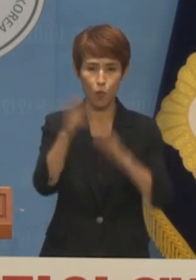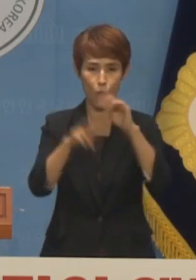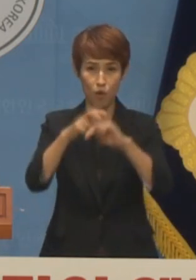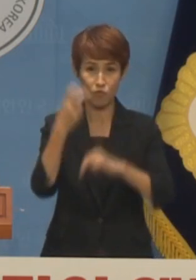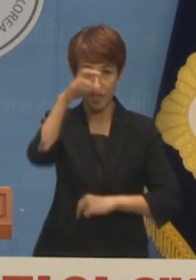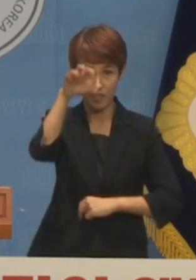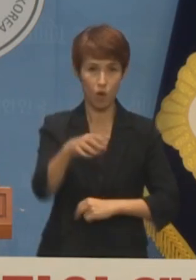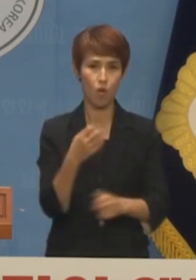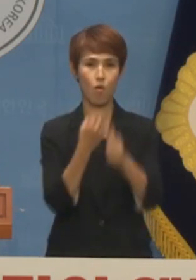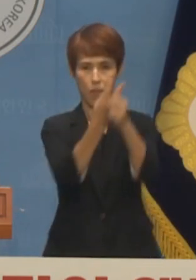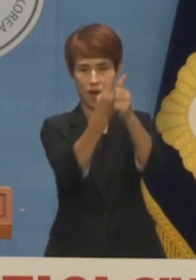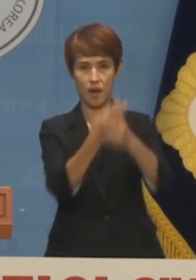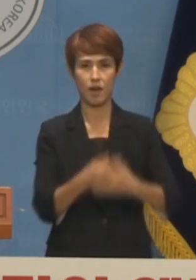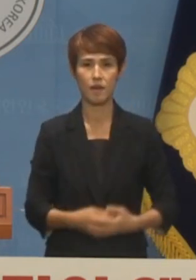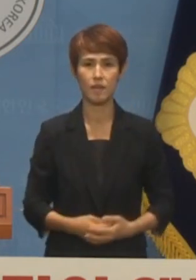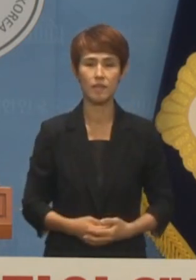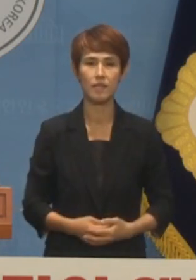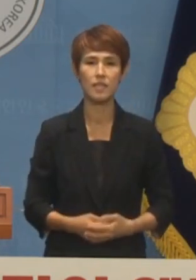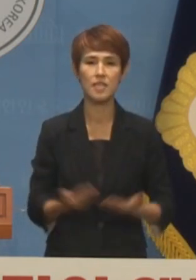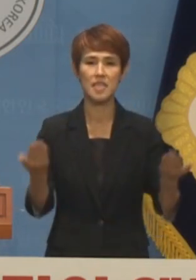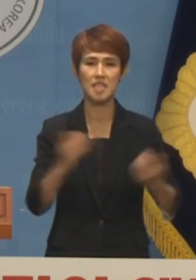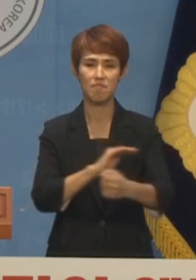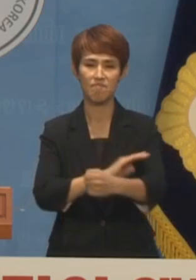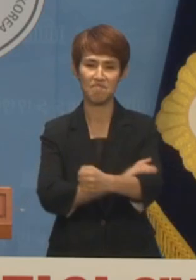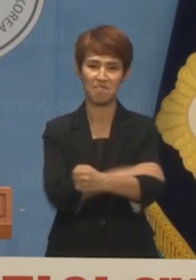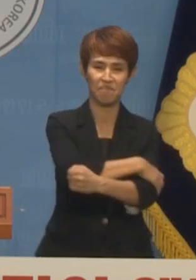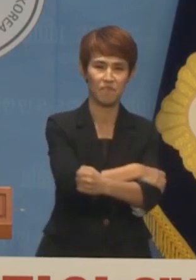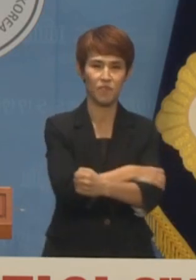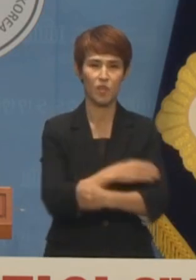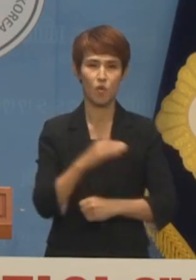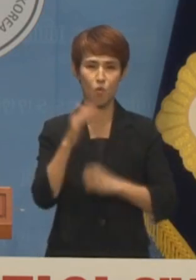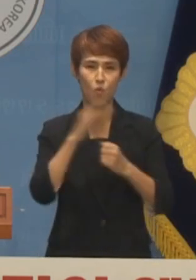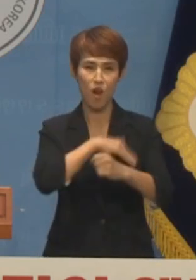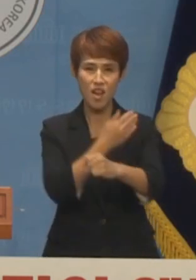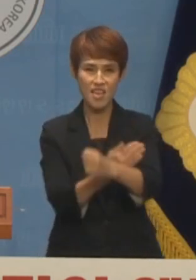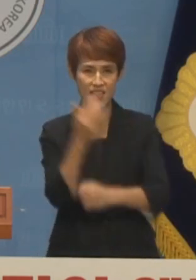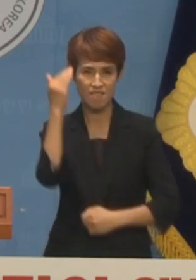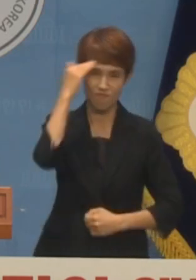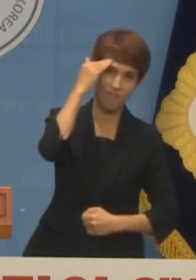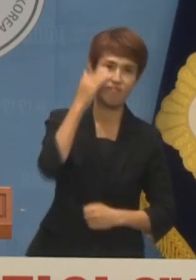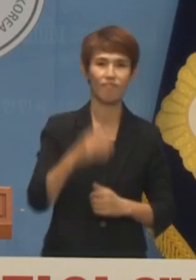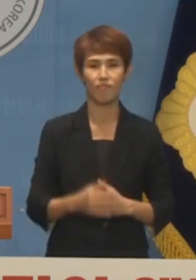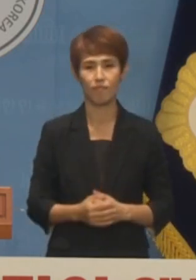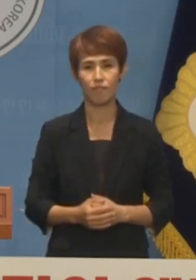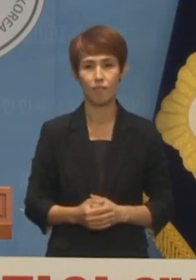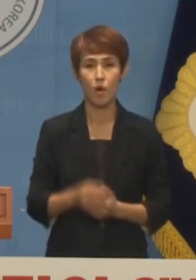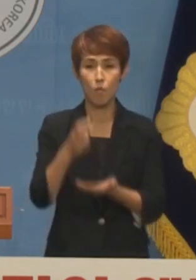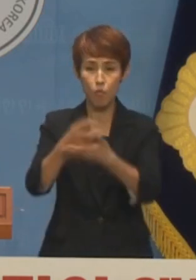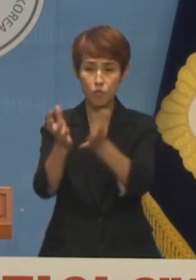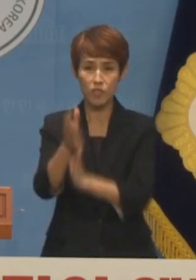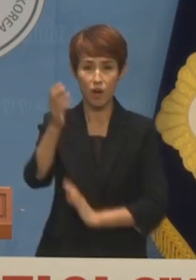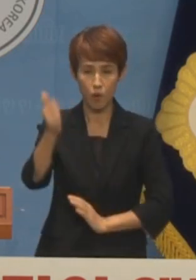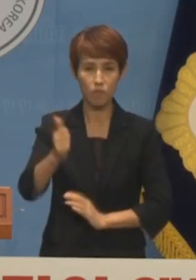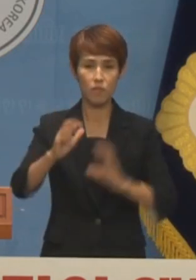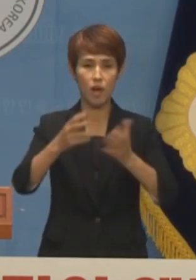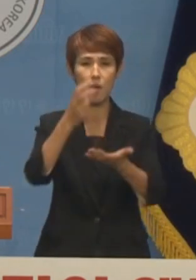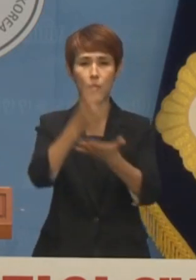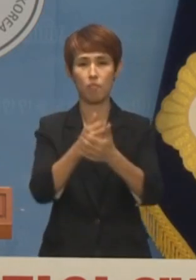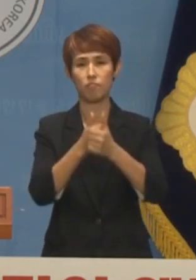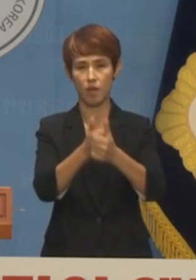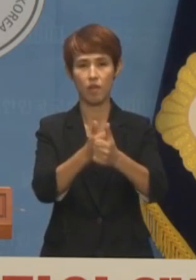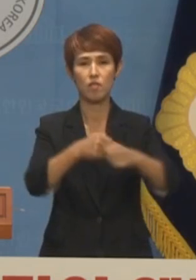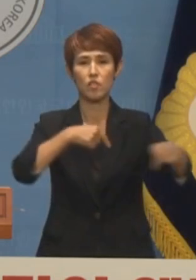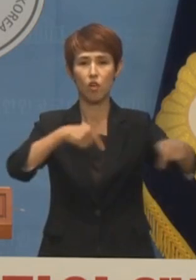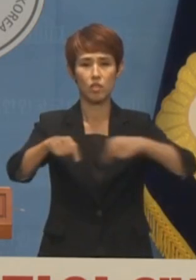공수처에 고발합니다. 1. 직권남용 권리행사 방해의 점. 법무부 장관은 헌법과 관계법령에 따라